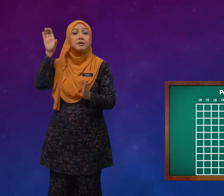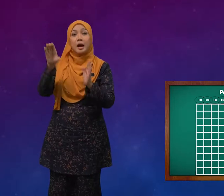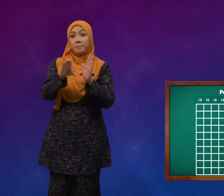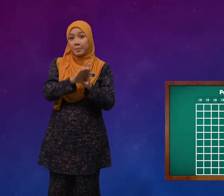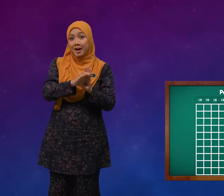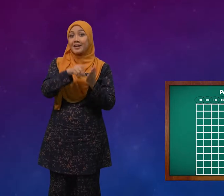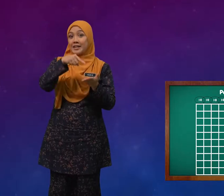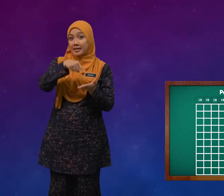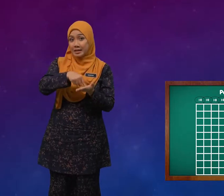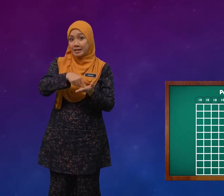Gambar ini